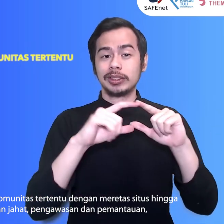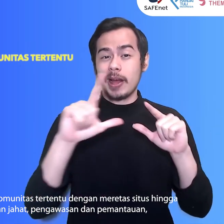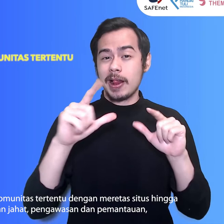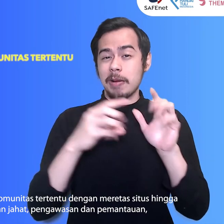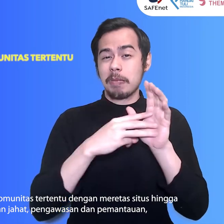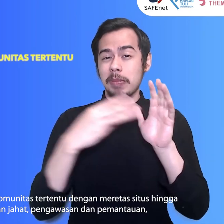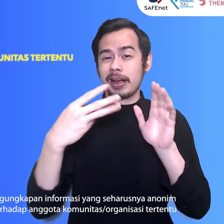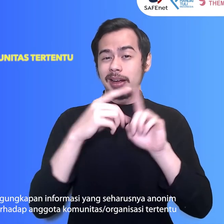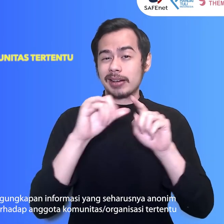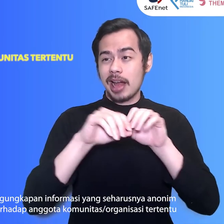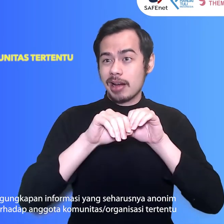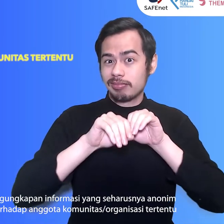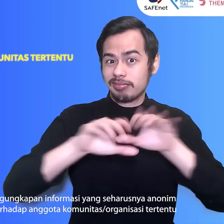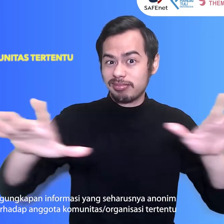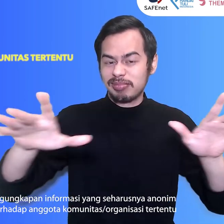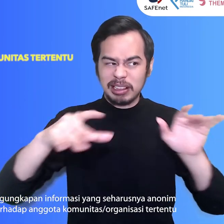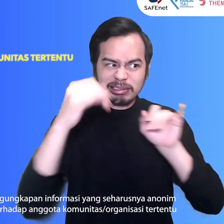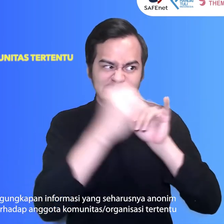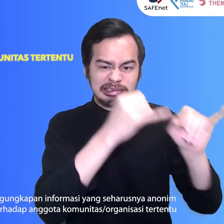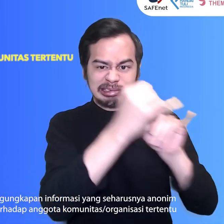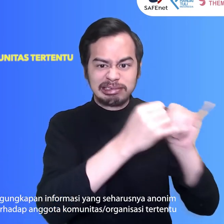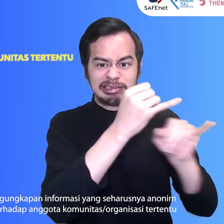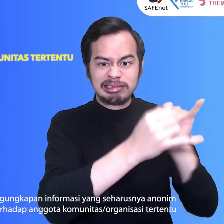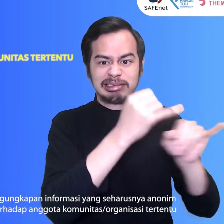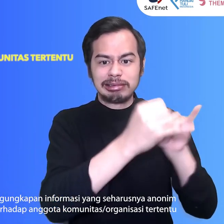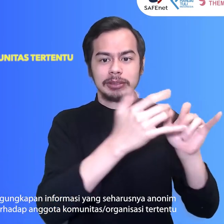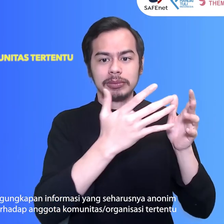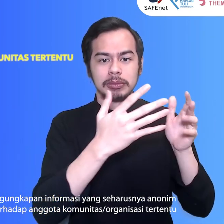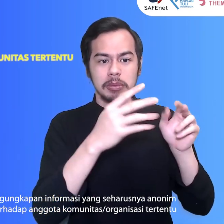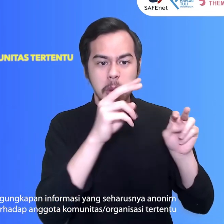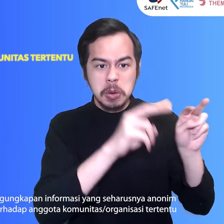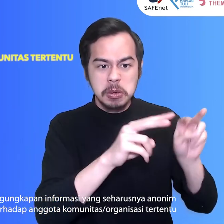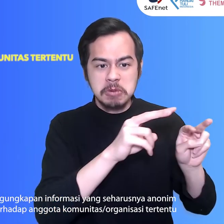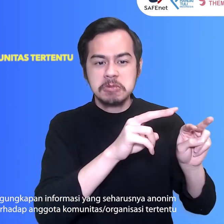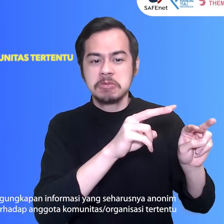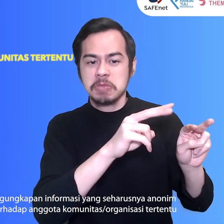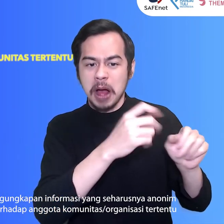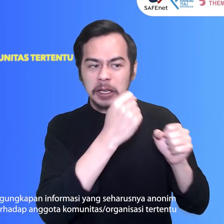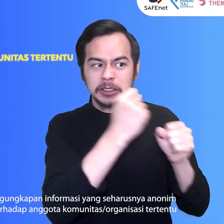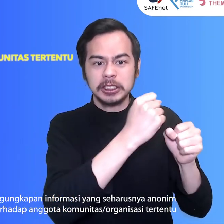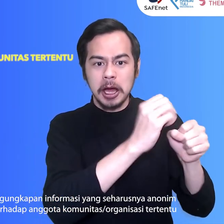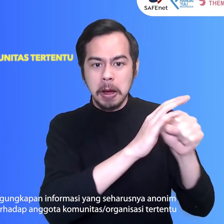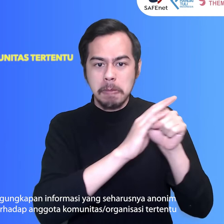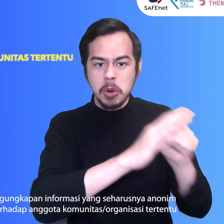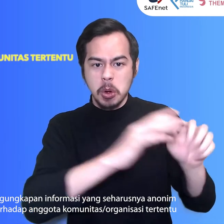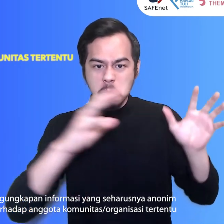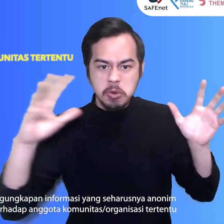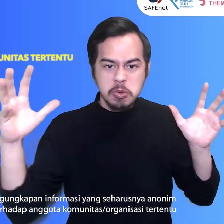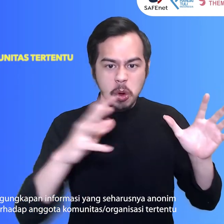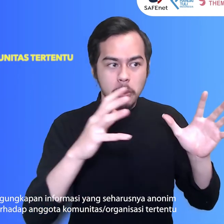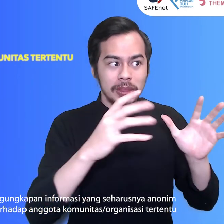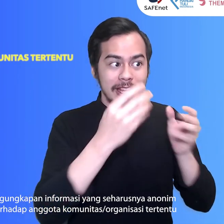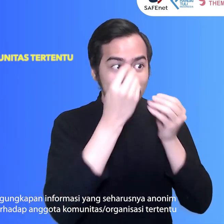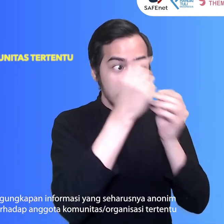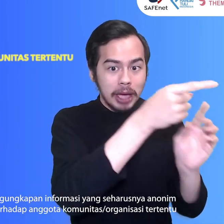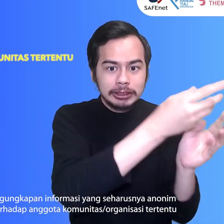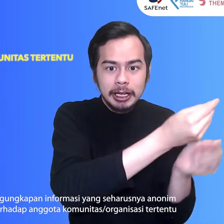dan pengungkapan informasi yang seharusnya anonim seperti alamat penampungan terhadap